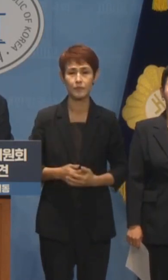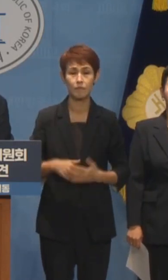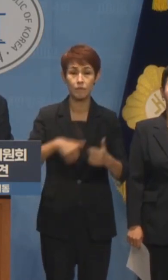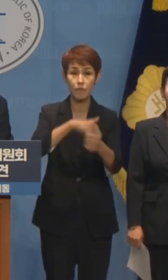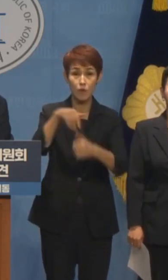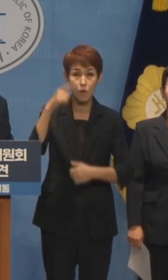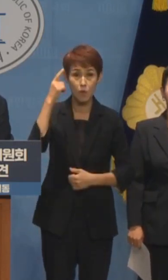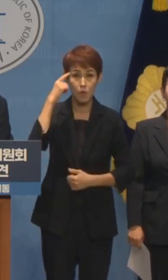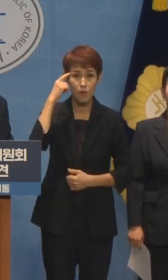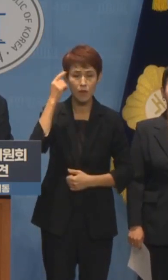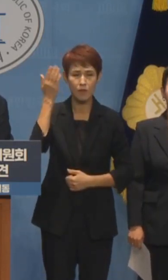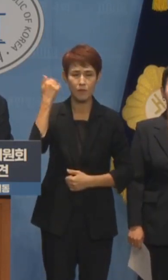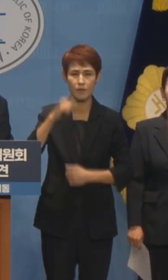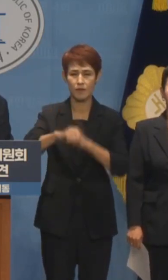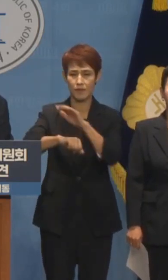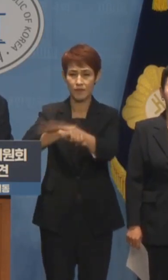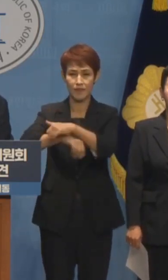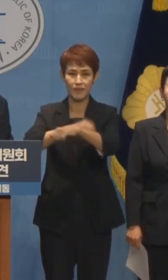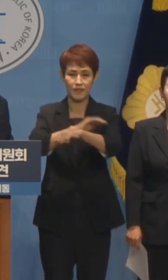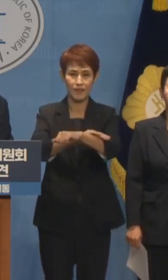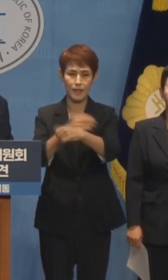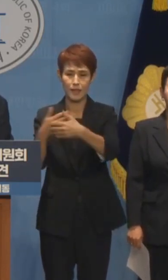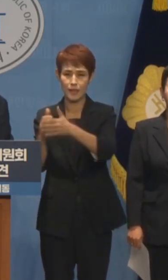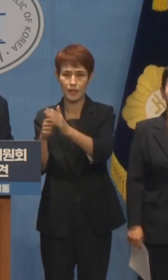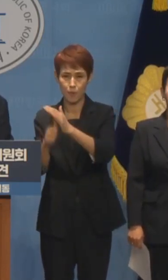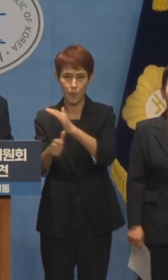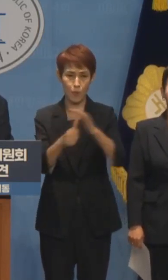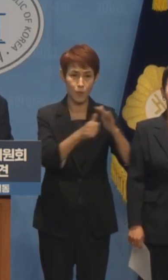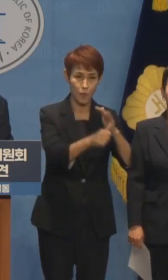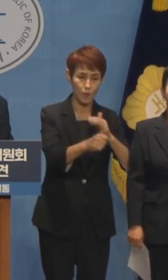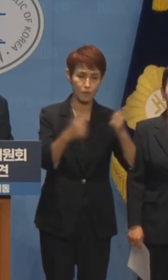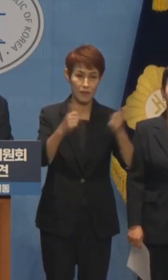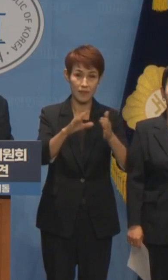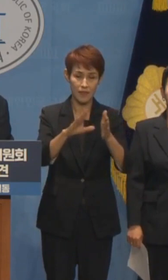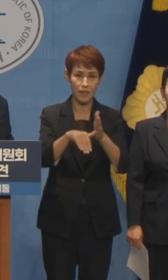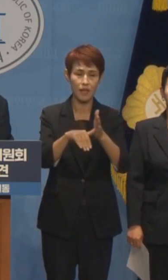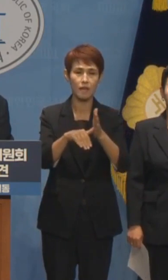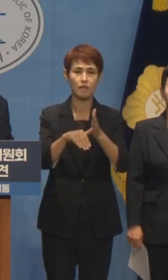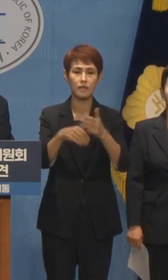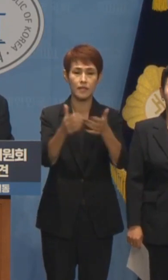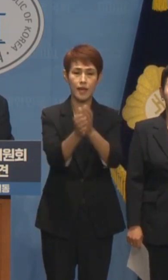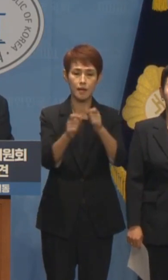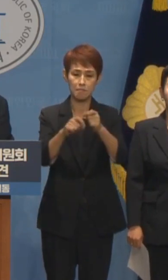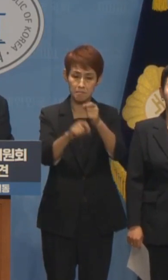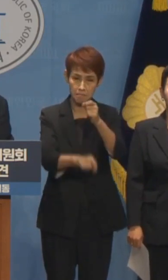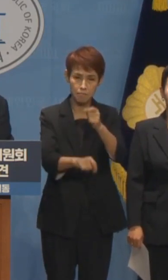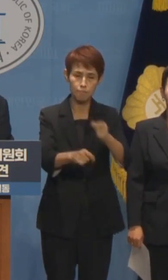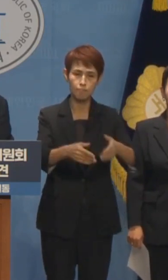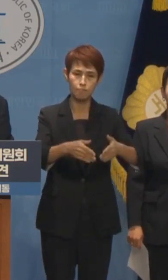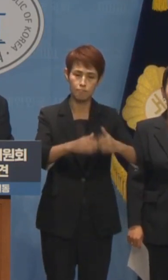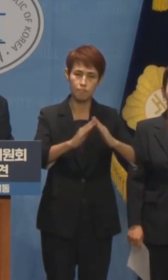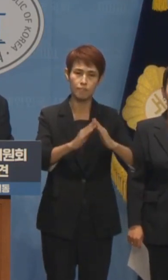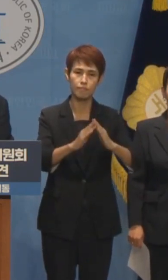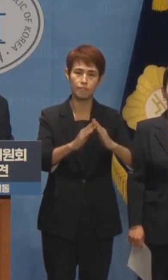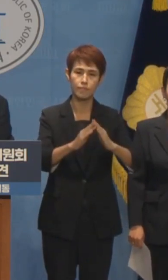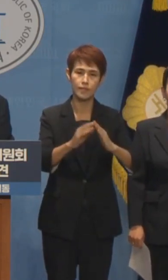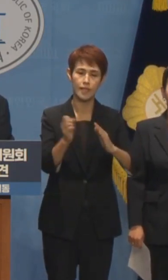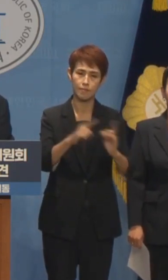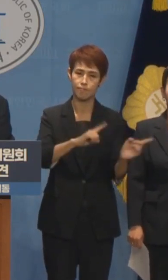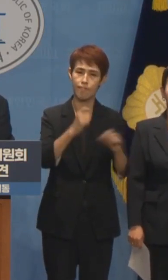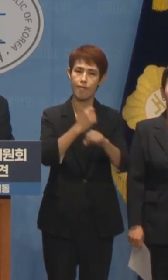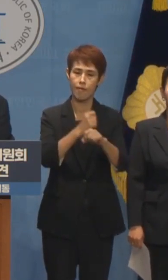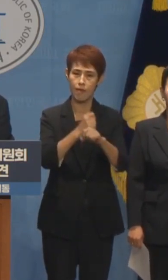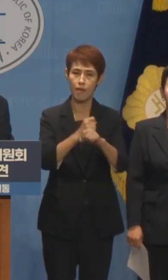지난번 양당 대표 회담 때 지구당 부활이 논의된 바 있습니다 그래서 차제 정치개혁